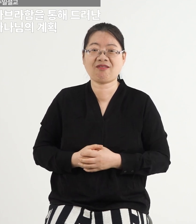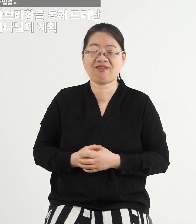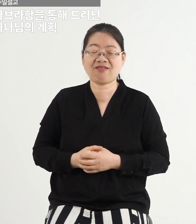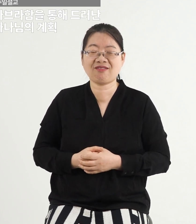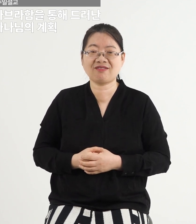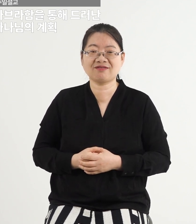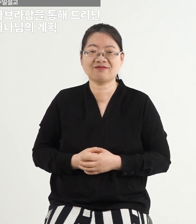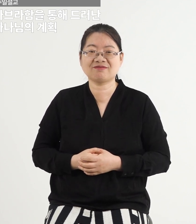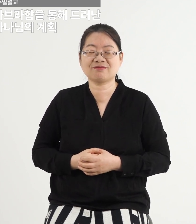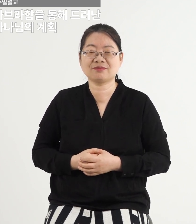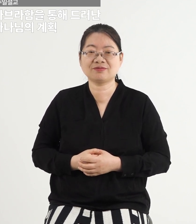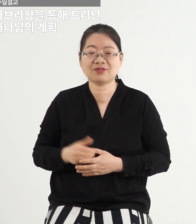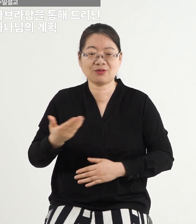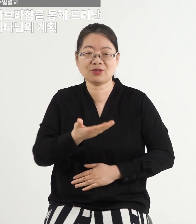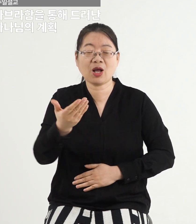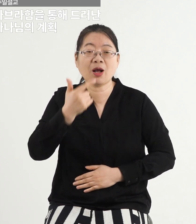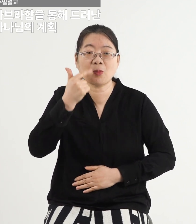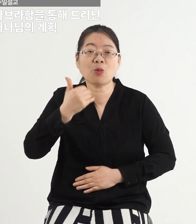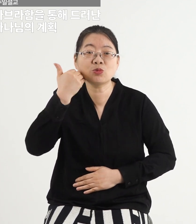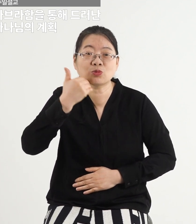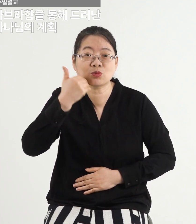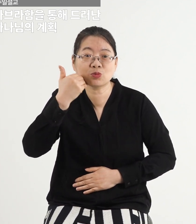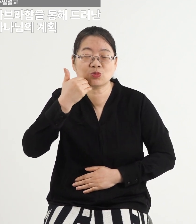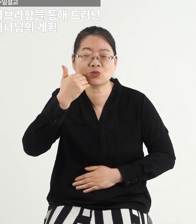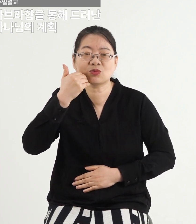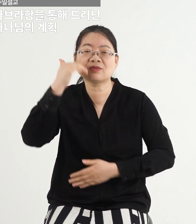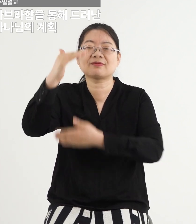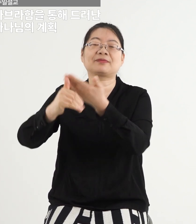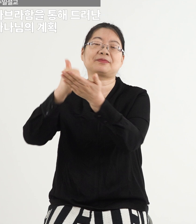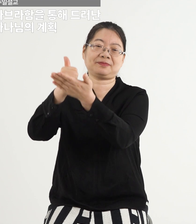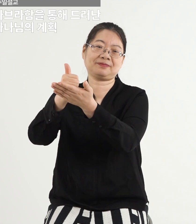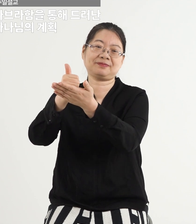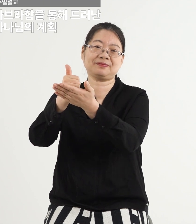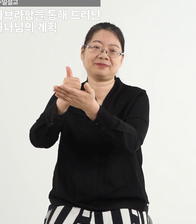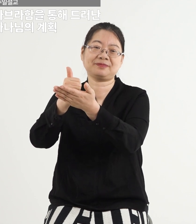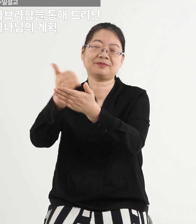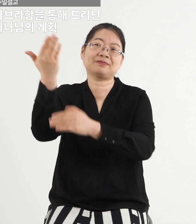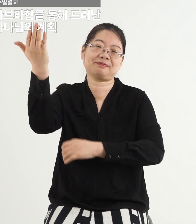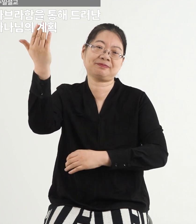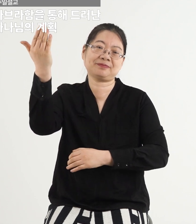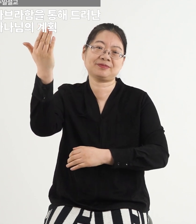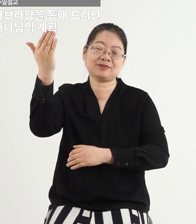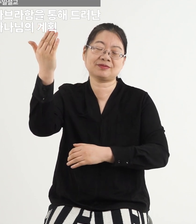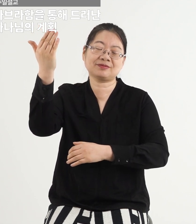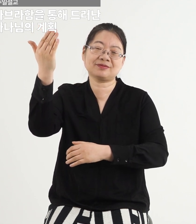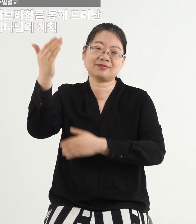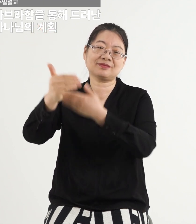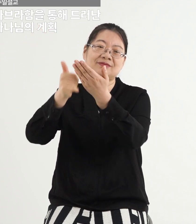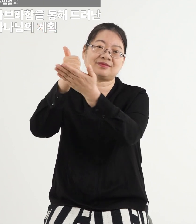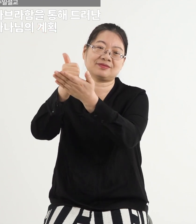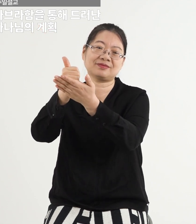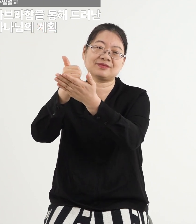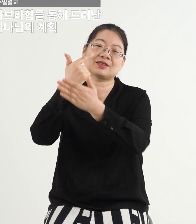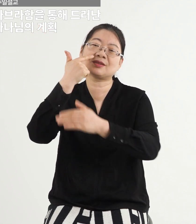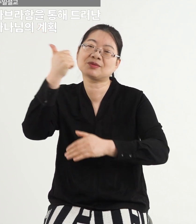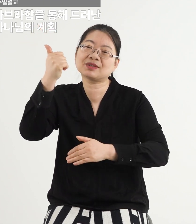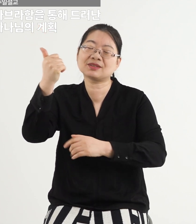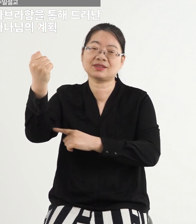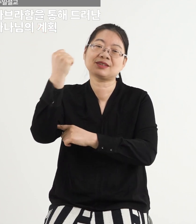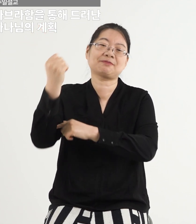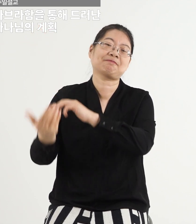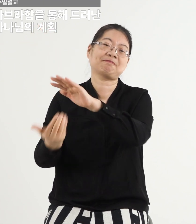어? 여러분들의 아버지 누구세요? 하나님이세요. 그 아버지는 전능하세요.